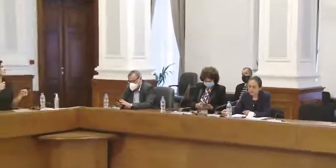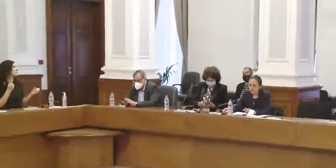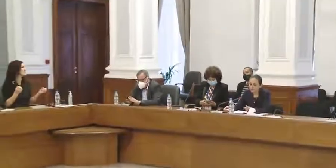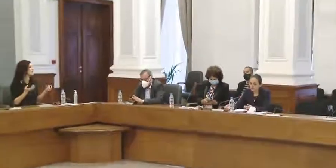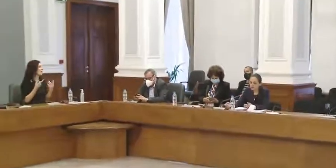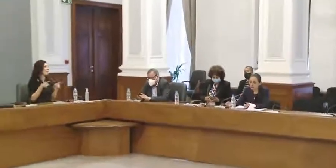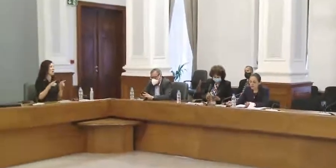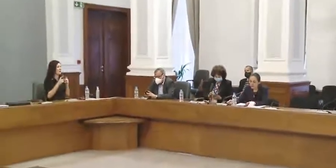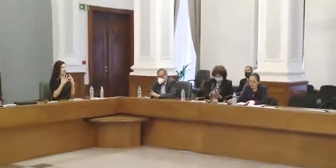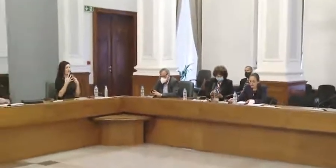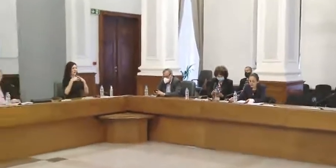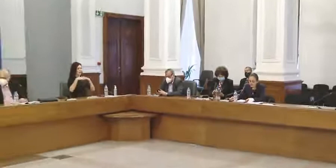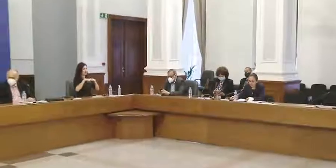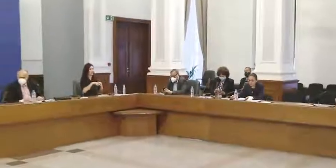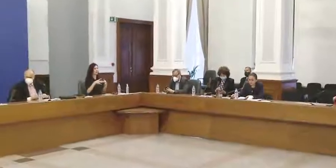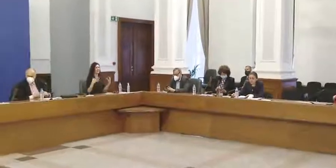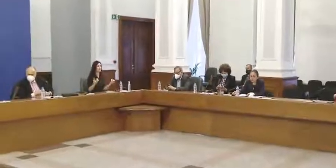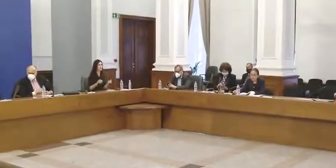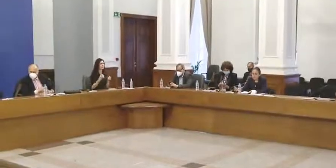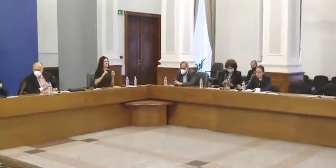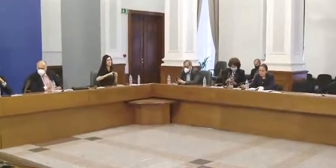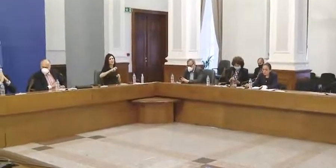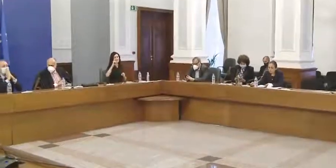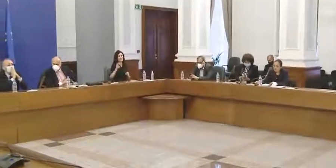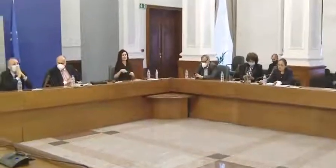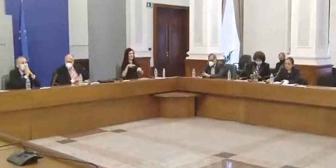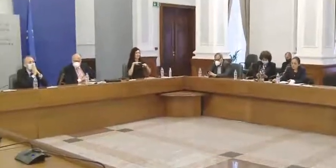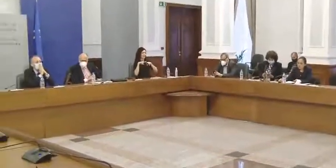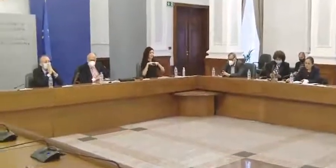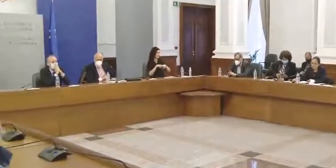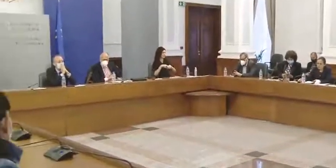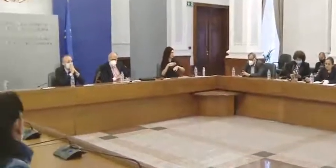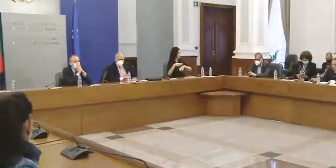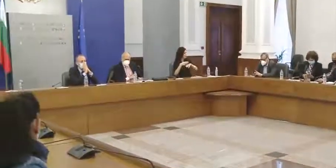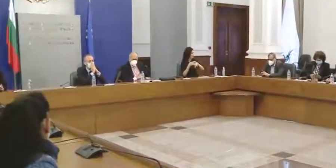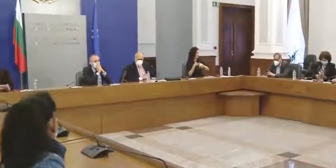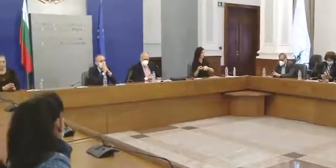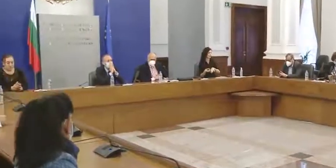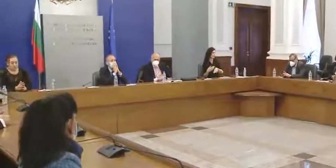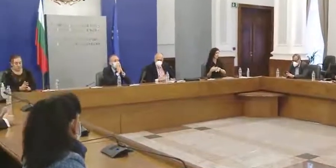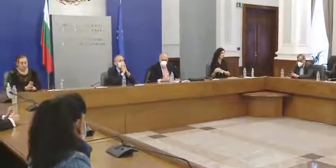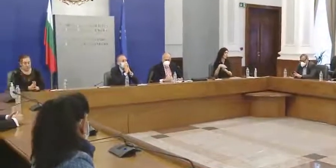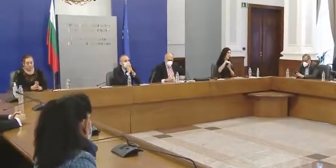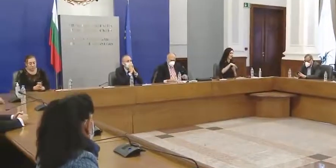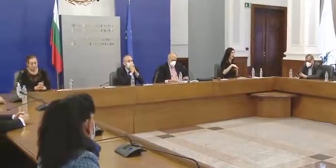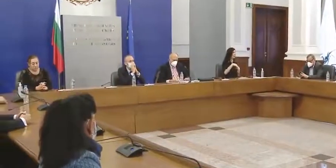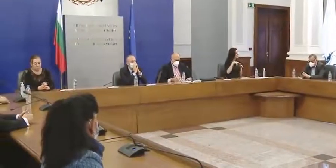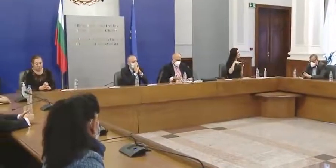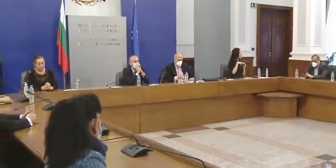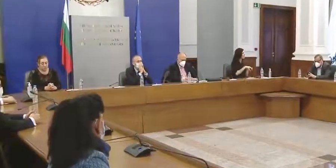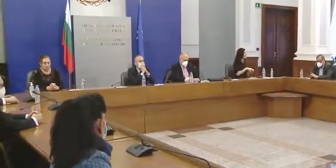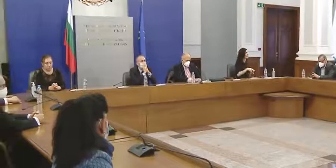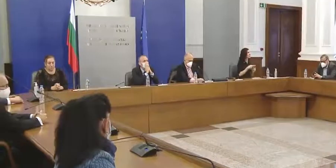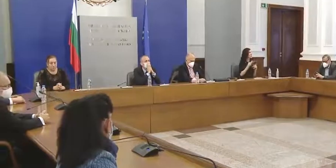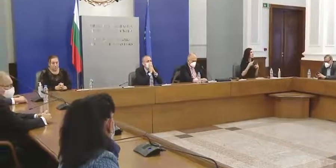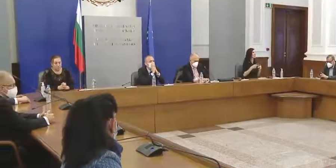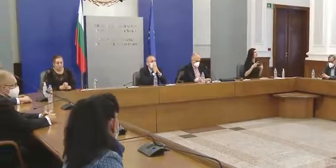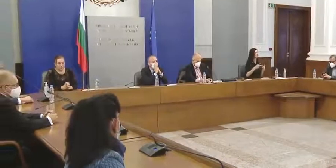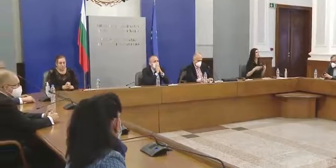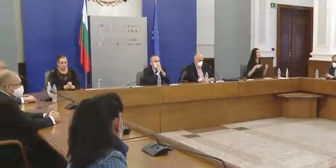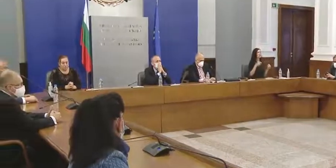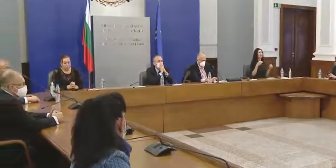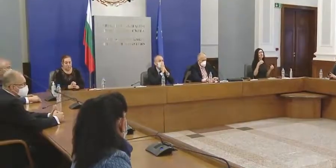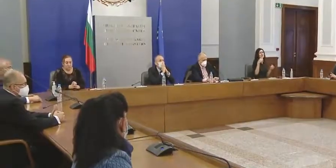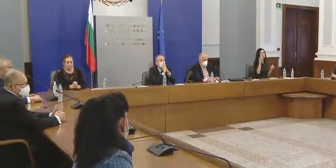интегриране възможността и на извънболничната помощ да подпомага болничната помощ и други аспекти, които лекарите